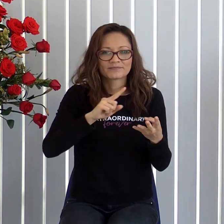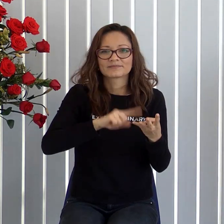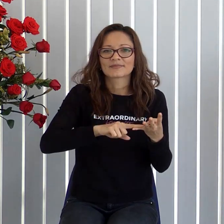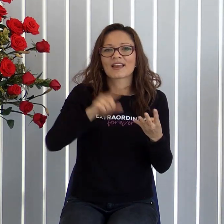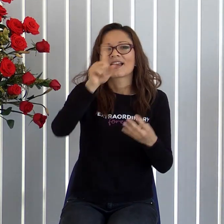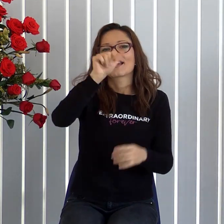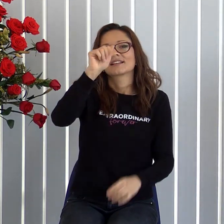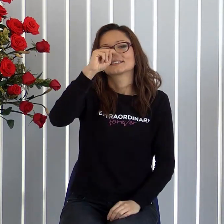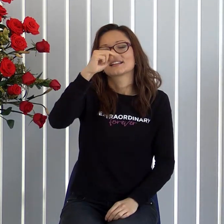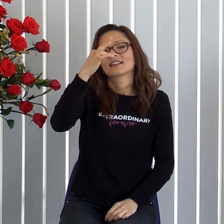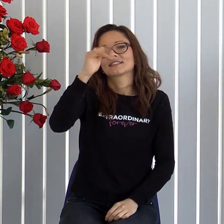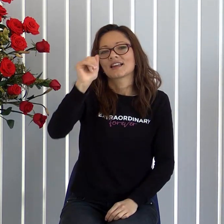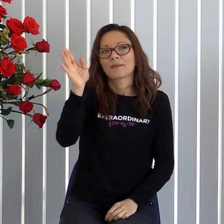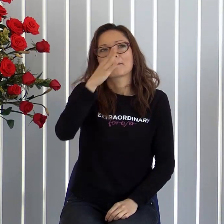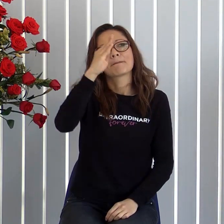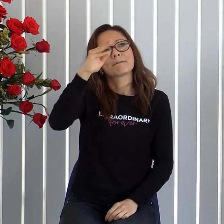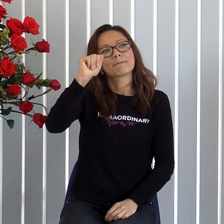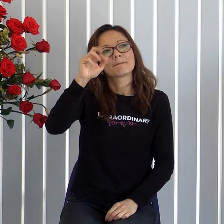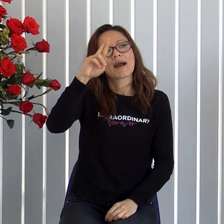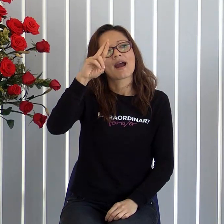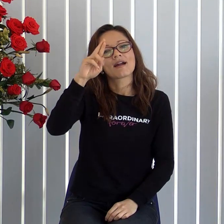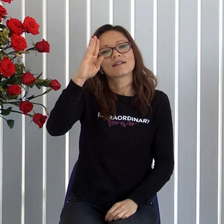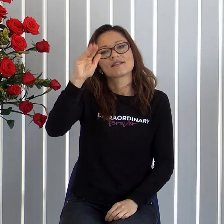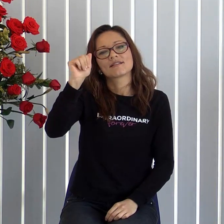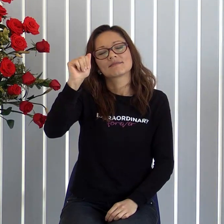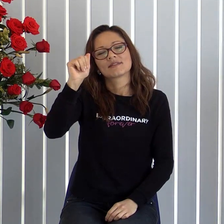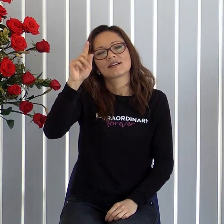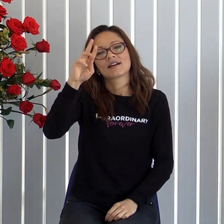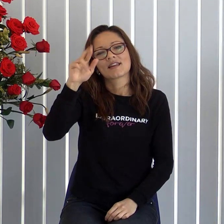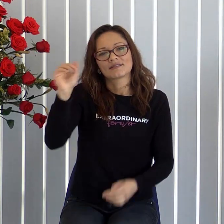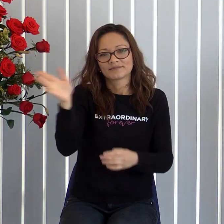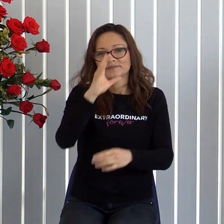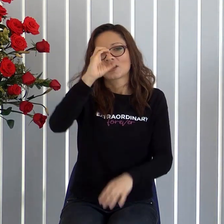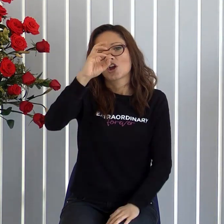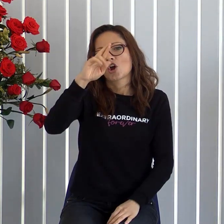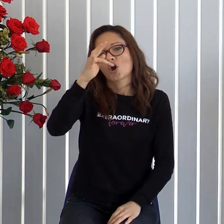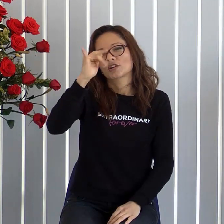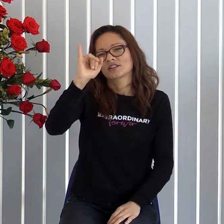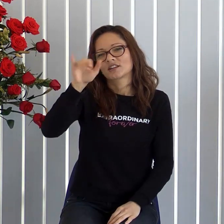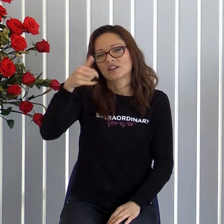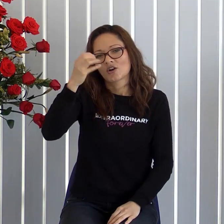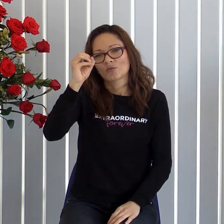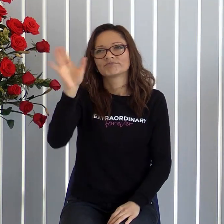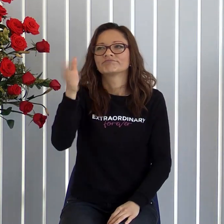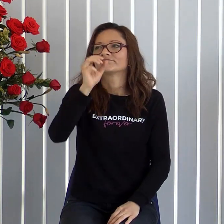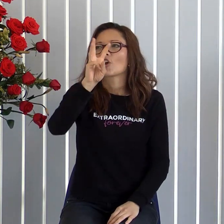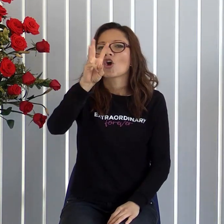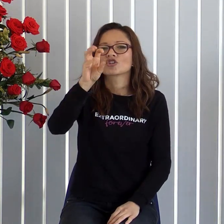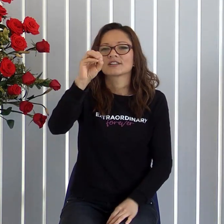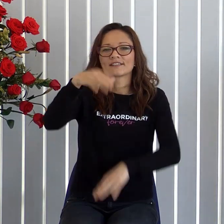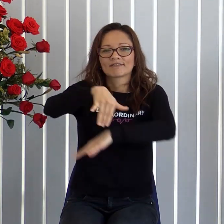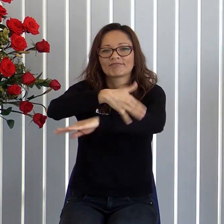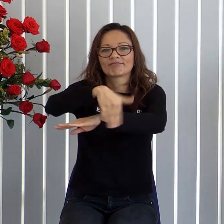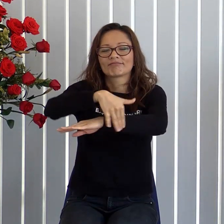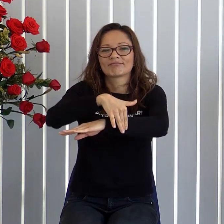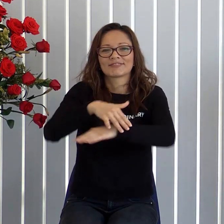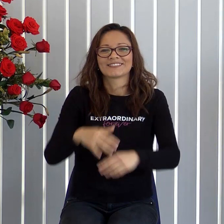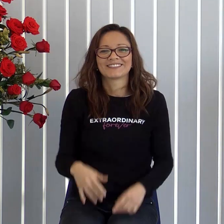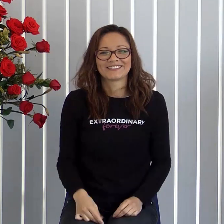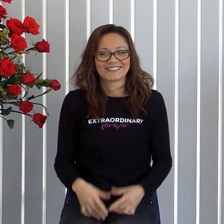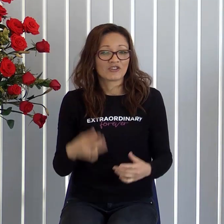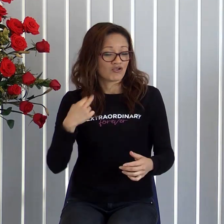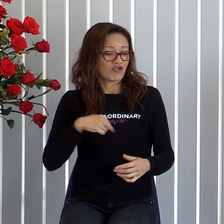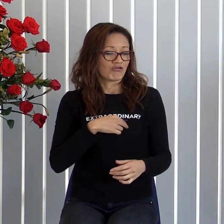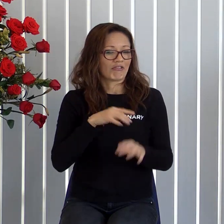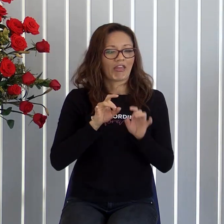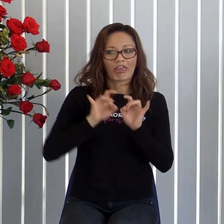Santa Bárbara, El Cortijo, la 80, somos los